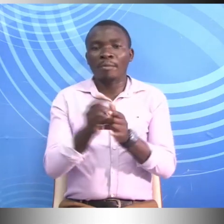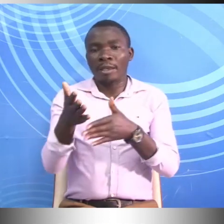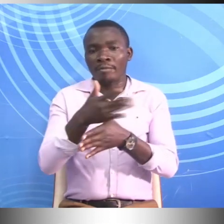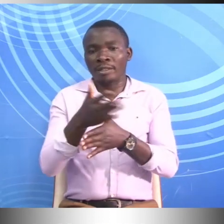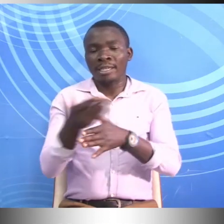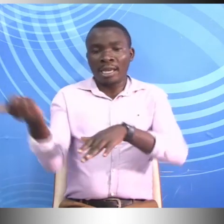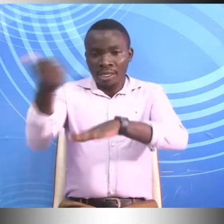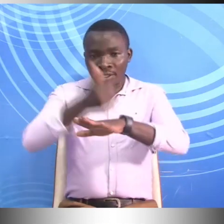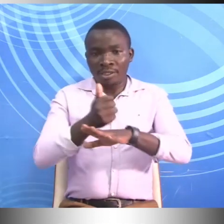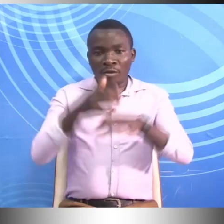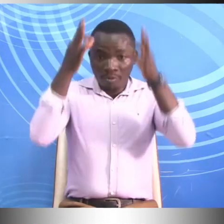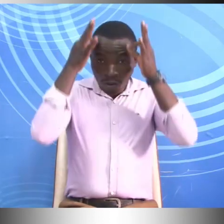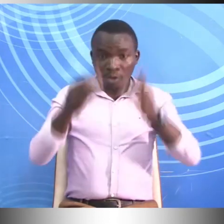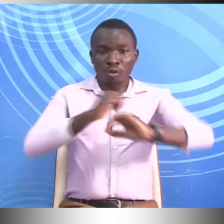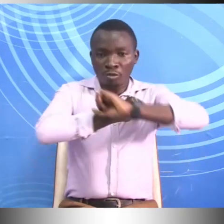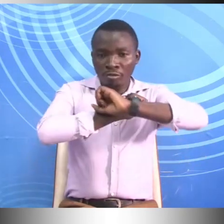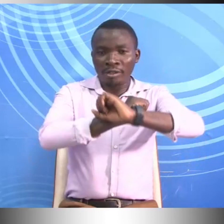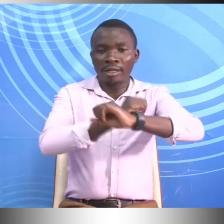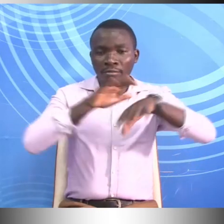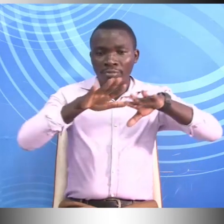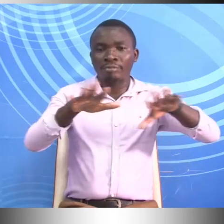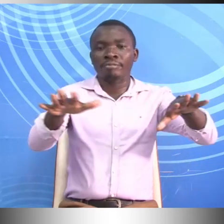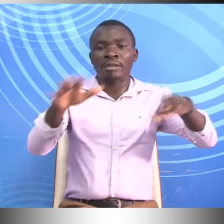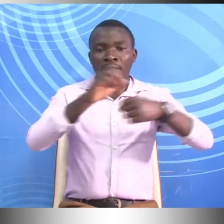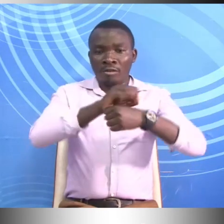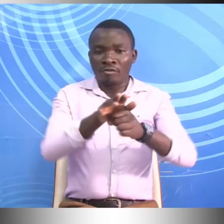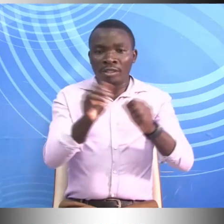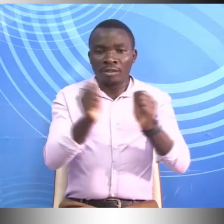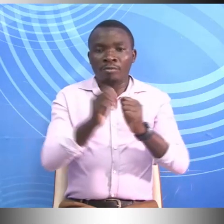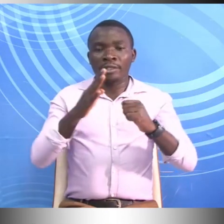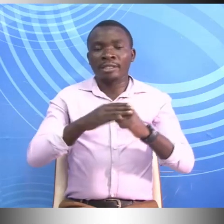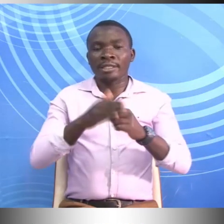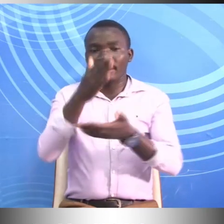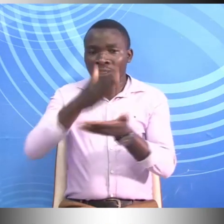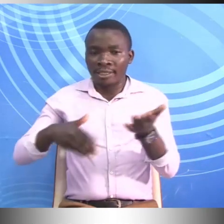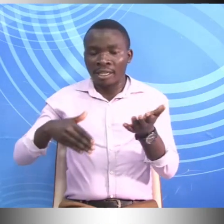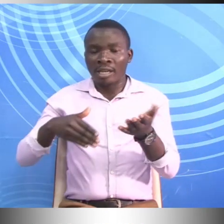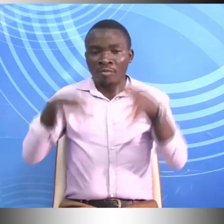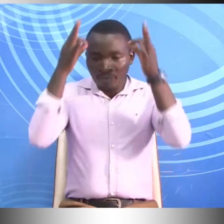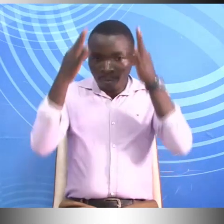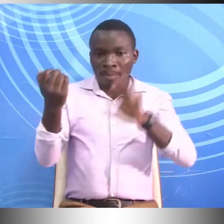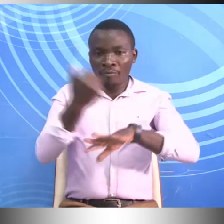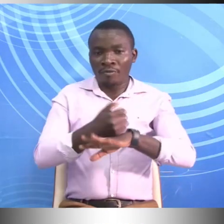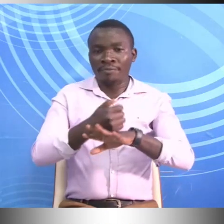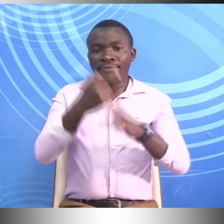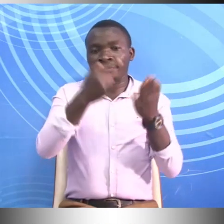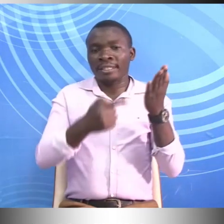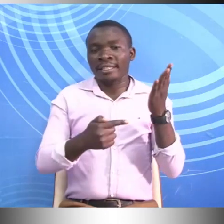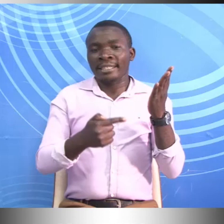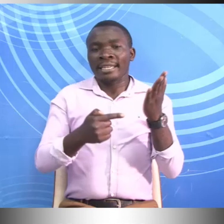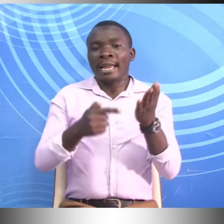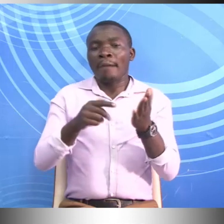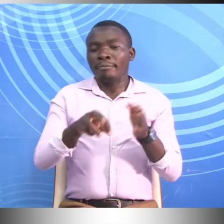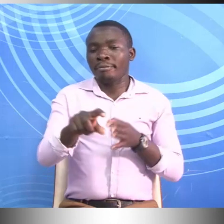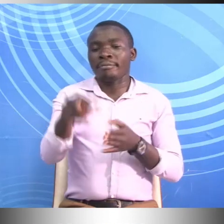yashyizeho ingamba zo gukumira ikwirakwira ry'iki cyorezo. Zimwe mu ngamba zashyizweho, ingendo